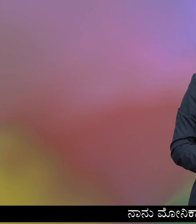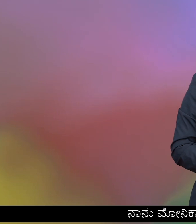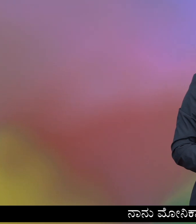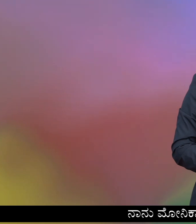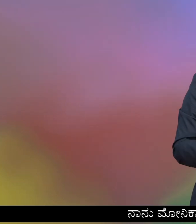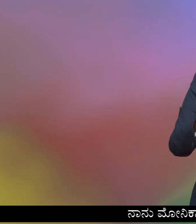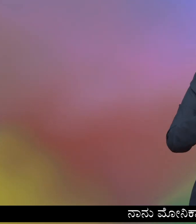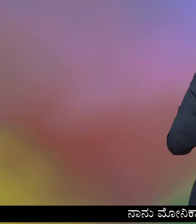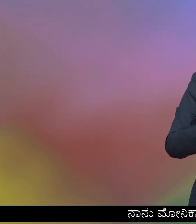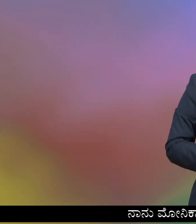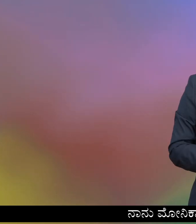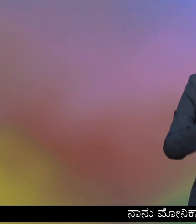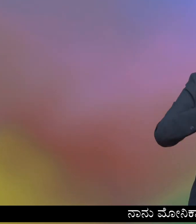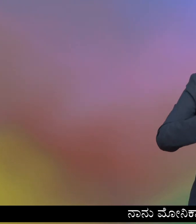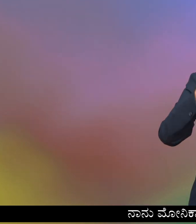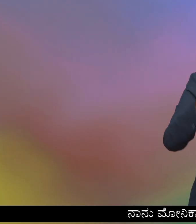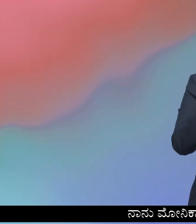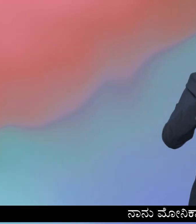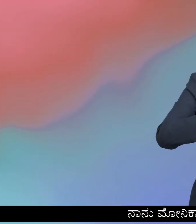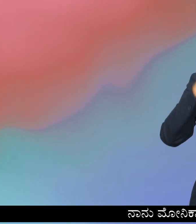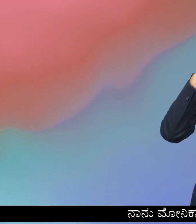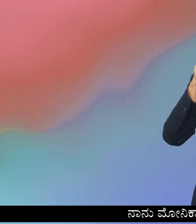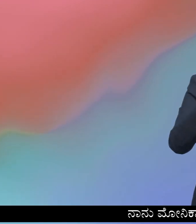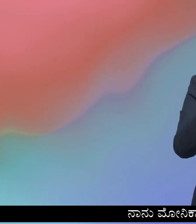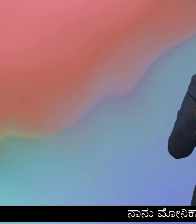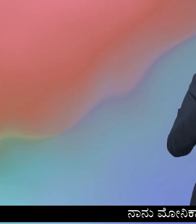ನಾನು ಮೋನಿಕಾ, 10ನೇ ತರಗತಿಯ ಜೀವಶಾಸ್ತ್ರದ